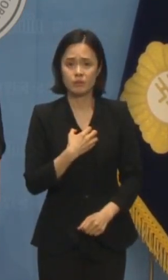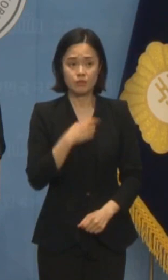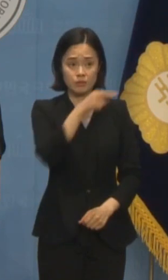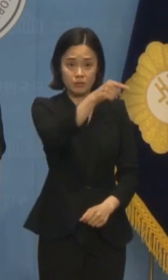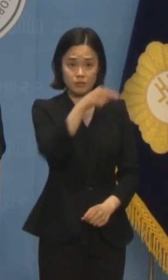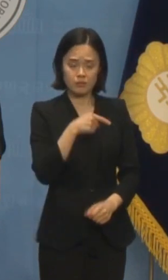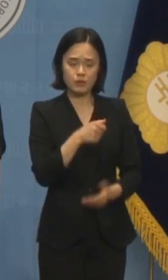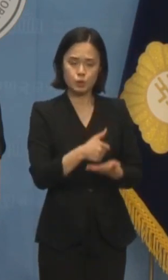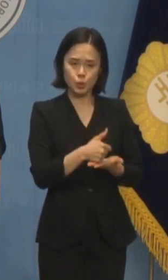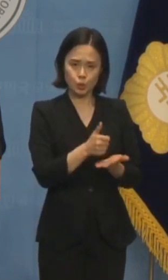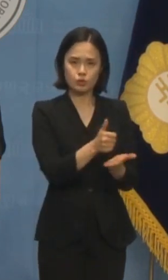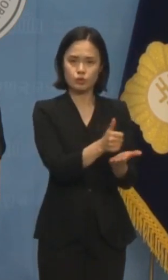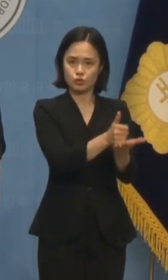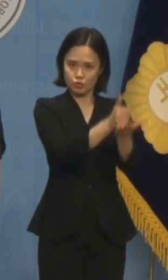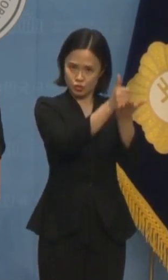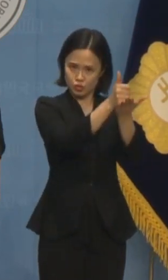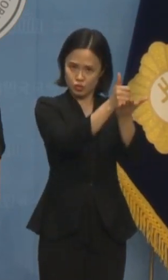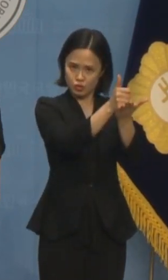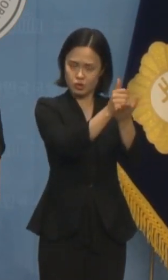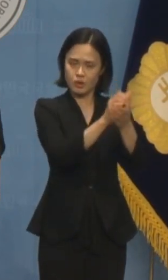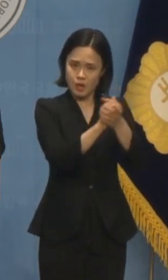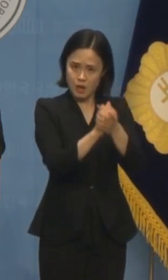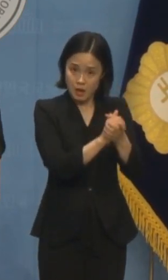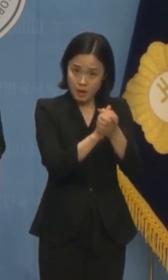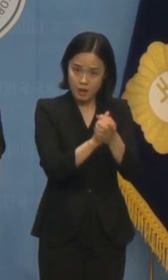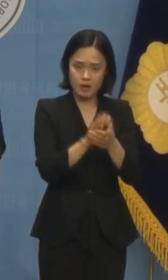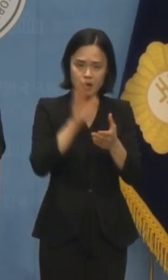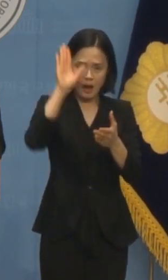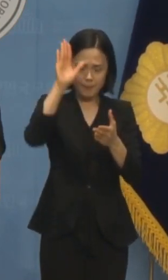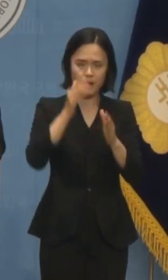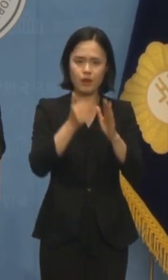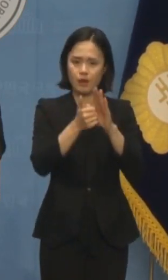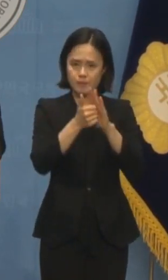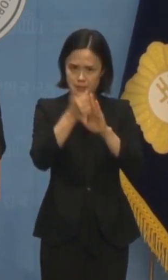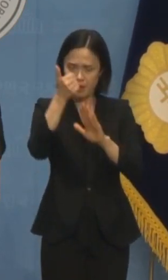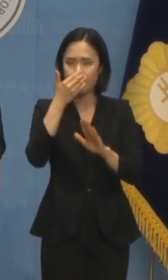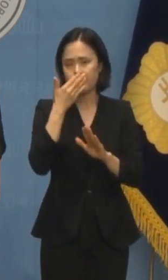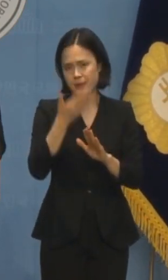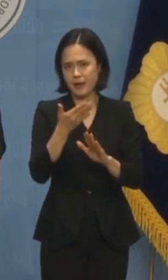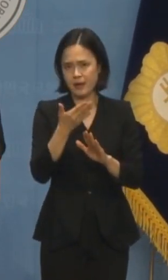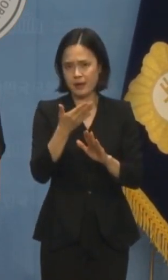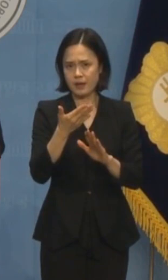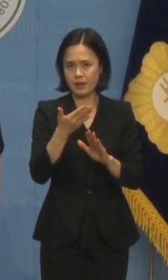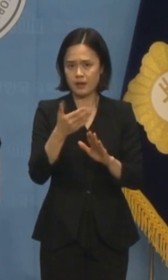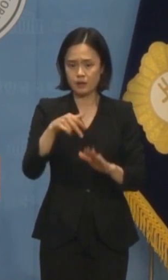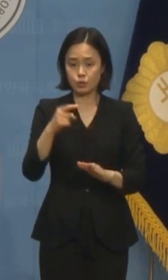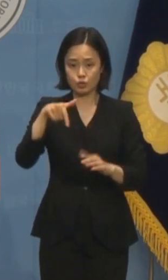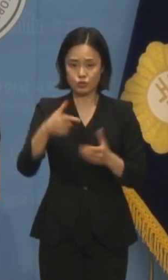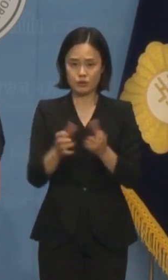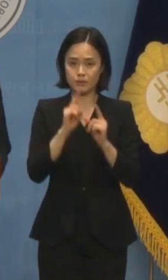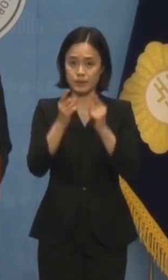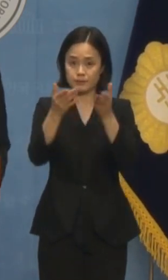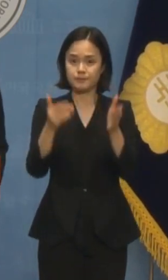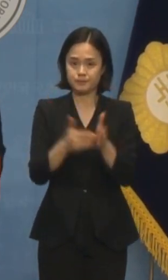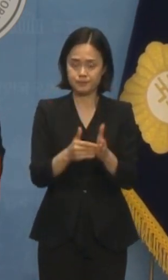관계만이 밝은 미래를 약속할 것입니다. 조국혁신당 국회의원 김유영, 감사합니다.